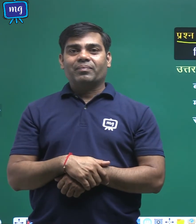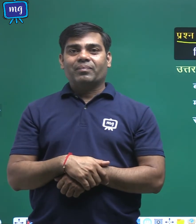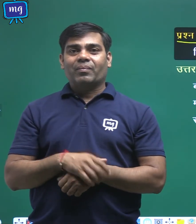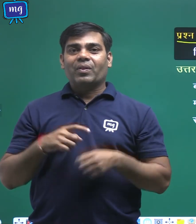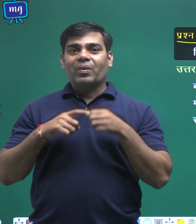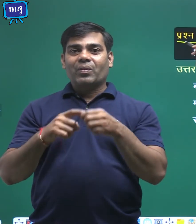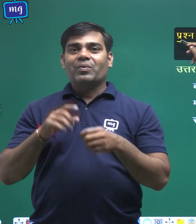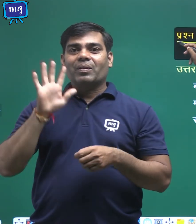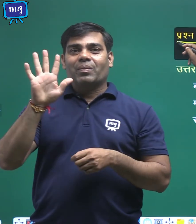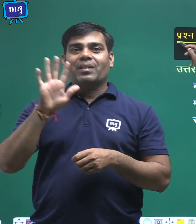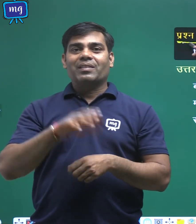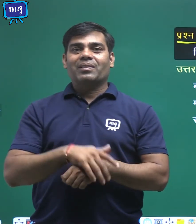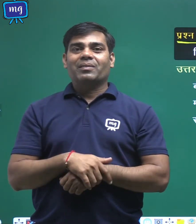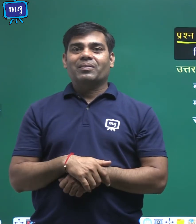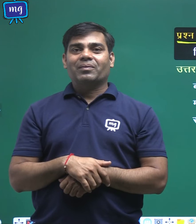प्रश्न 5,